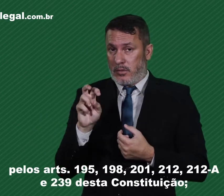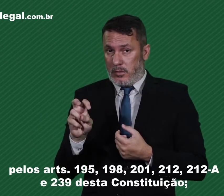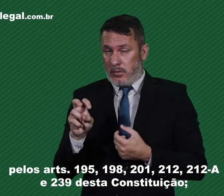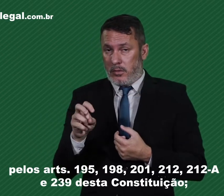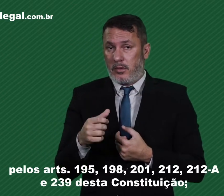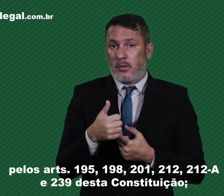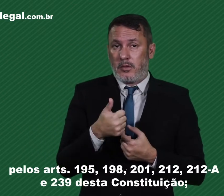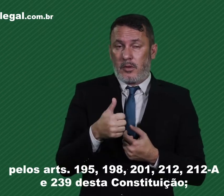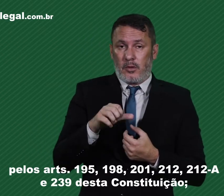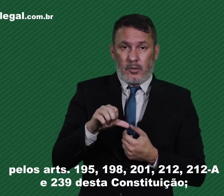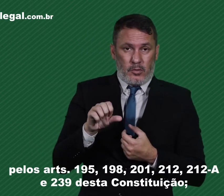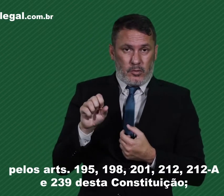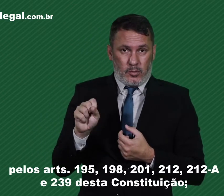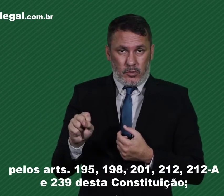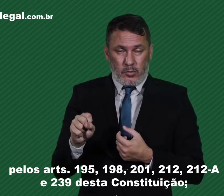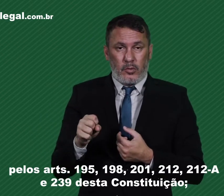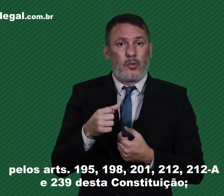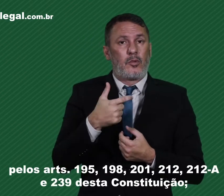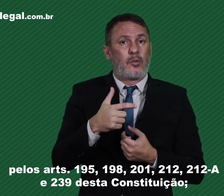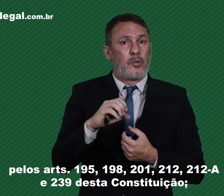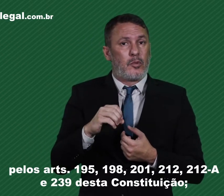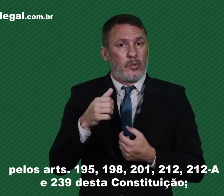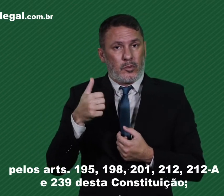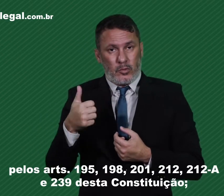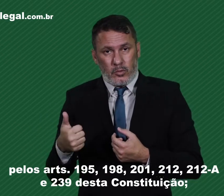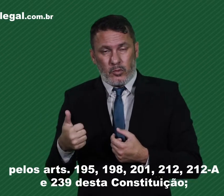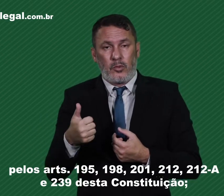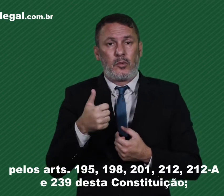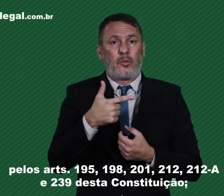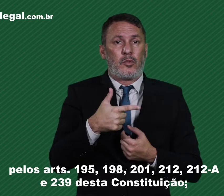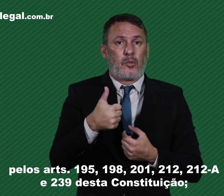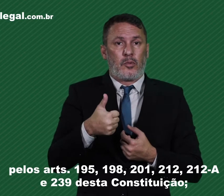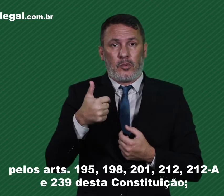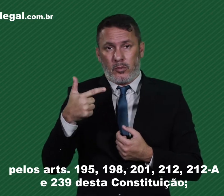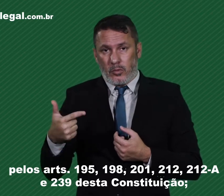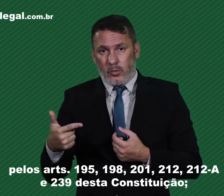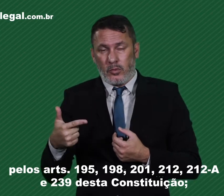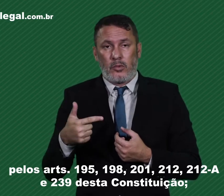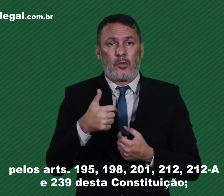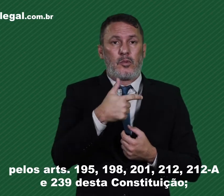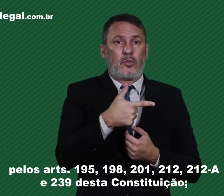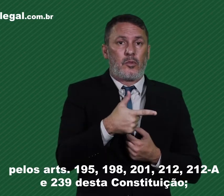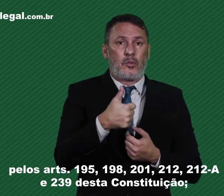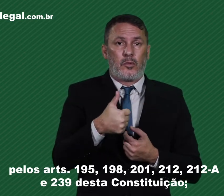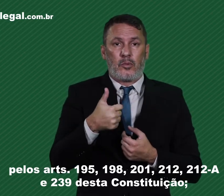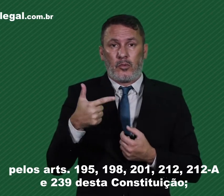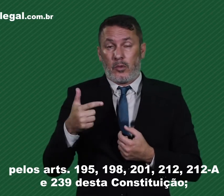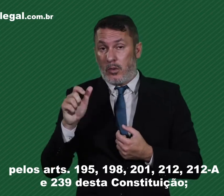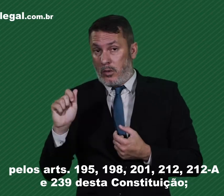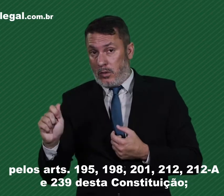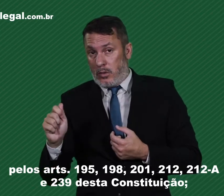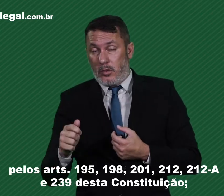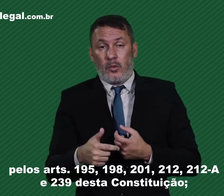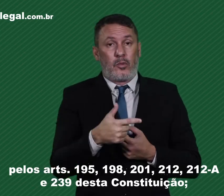pelos artigos 195 198/200 e um 212